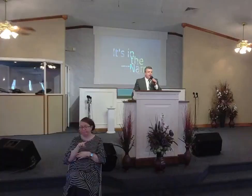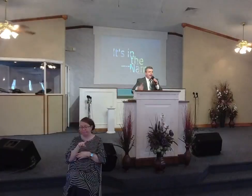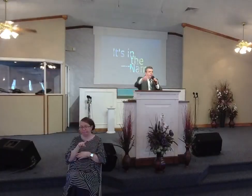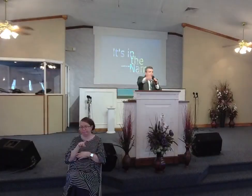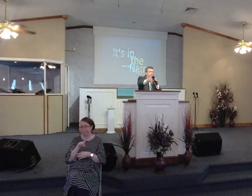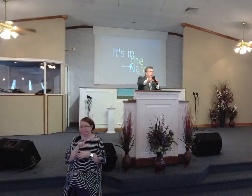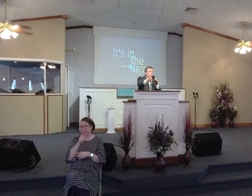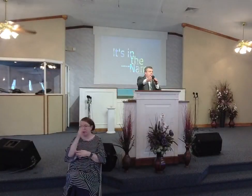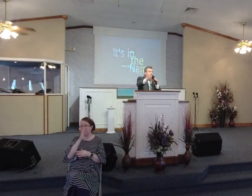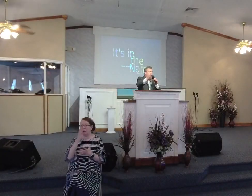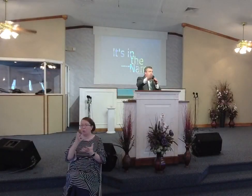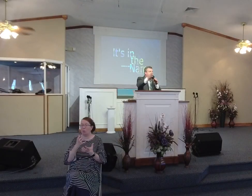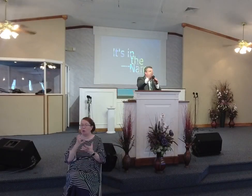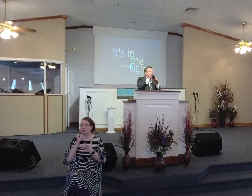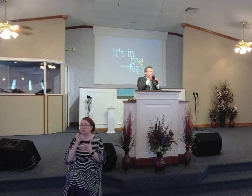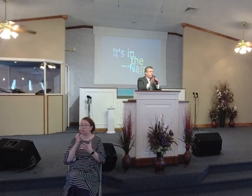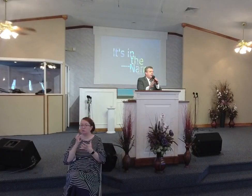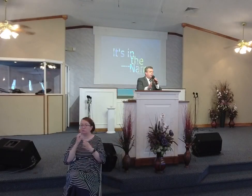Él nos deseó.